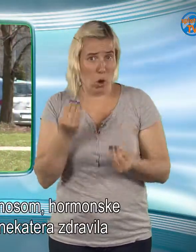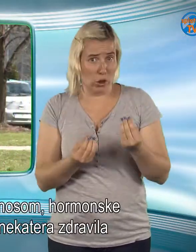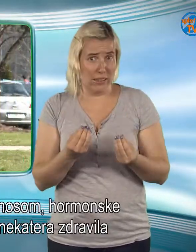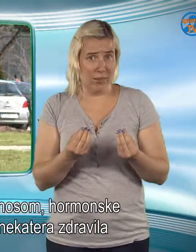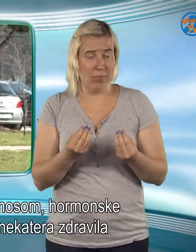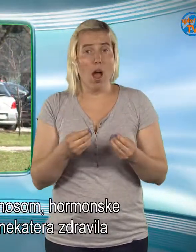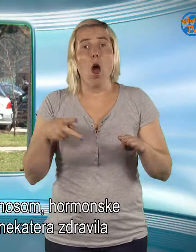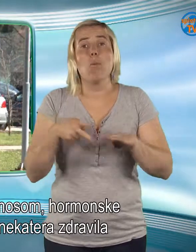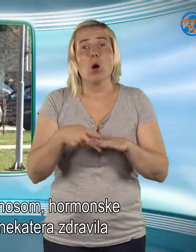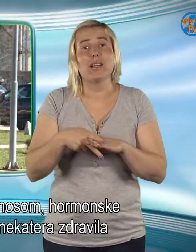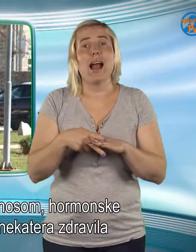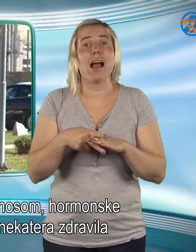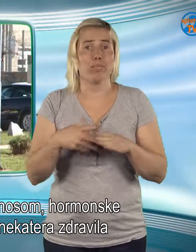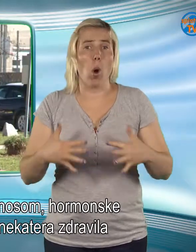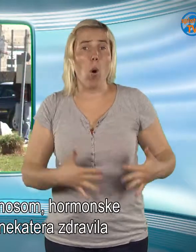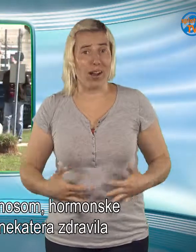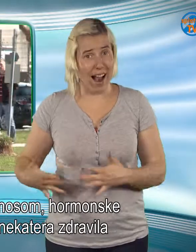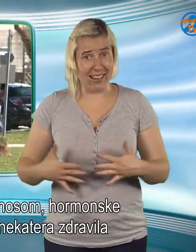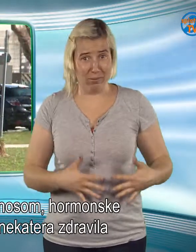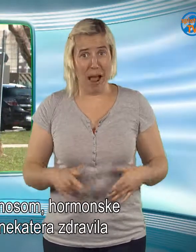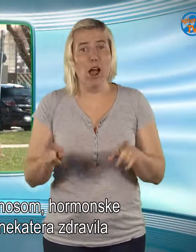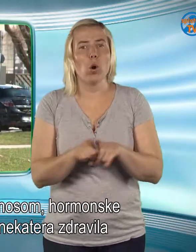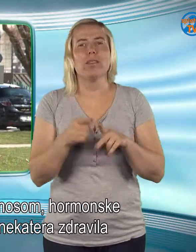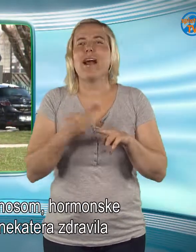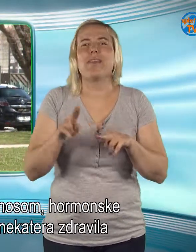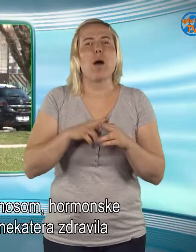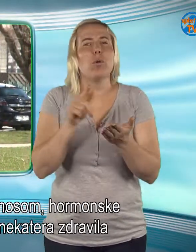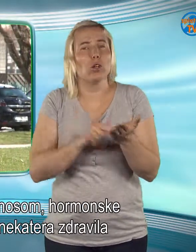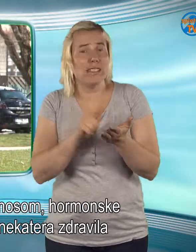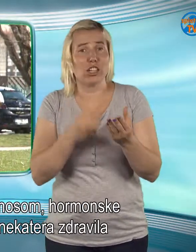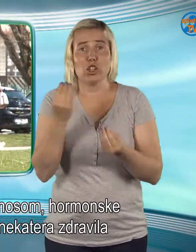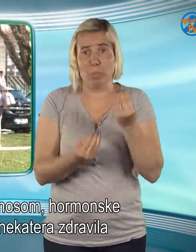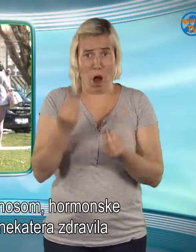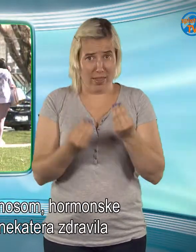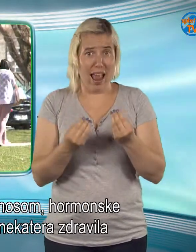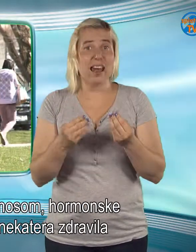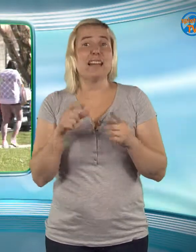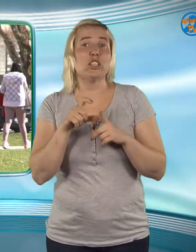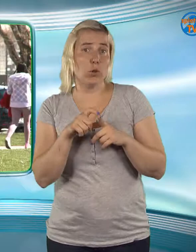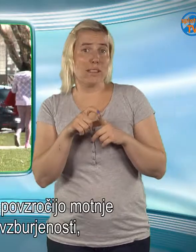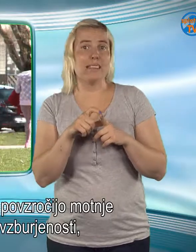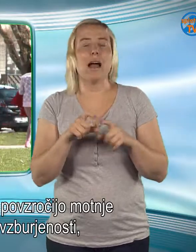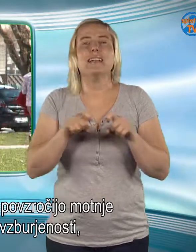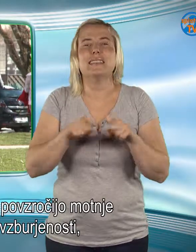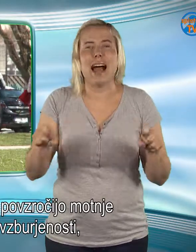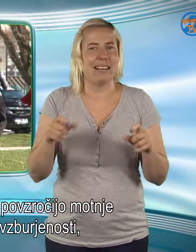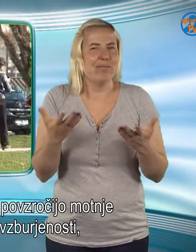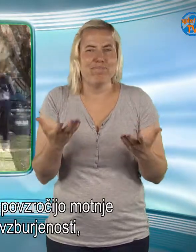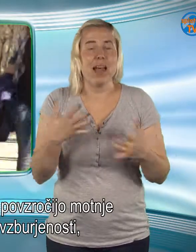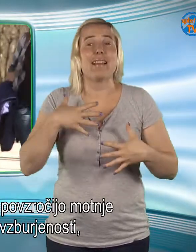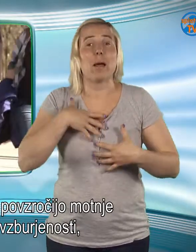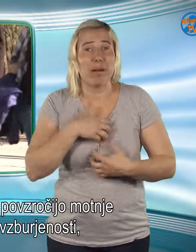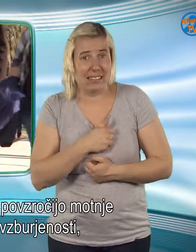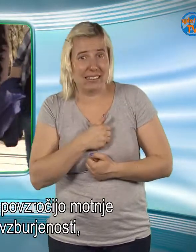in nekatera zdravila lahko pri ženski povzročijo motnje seksualne vzburjenosti. To je